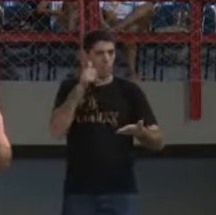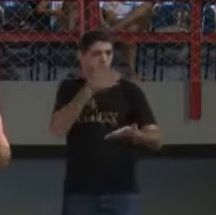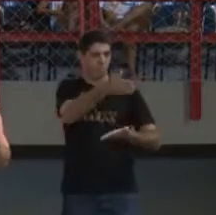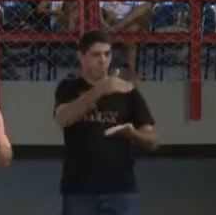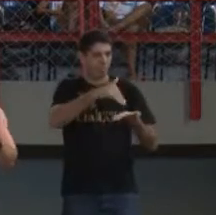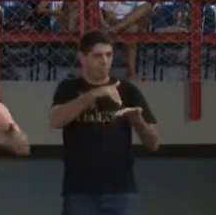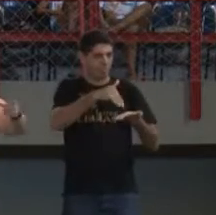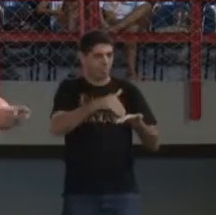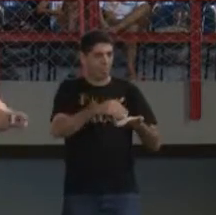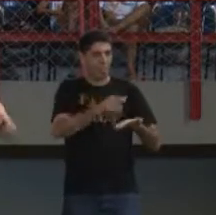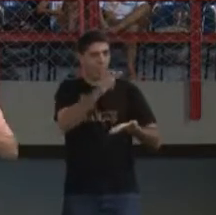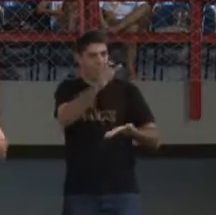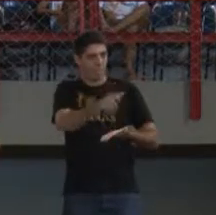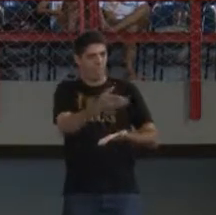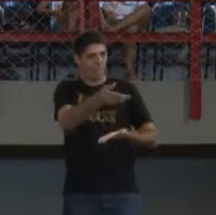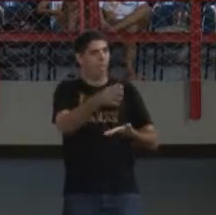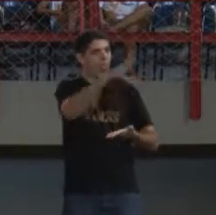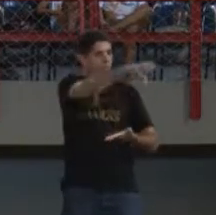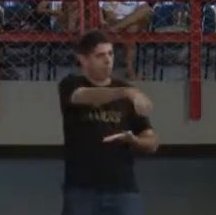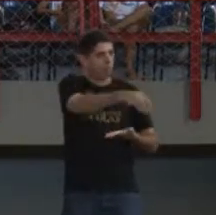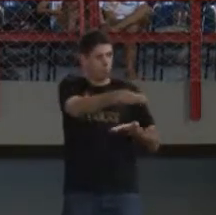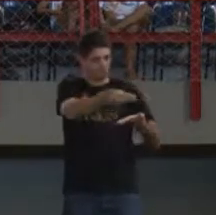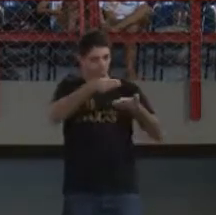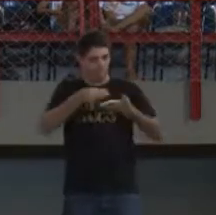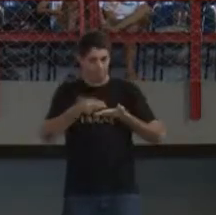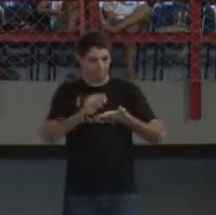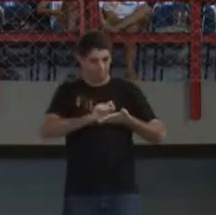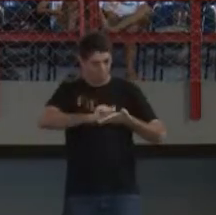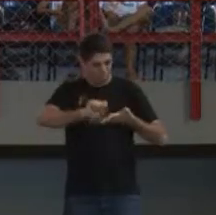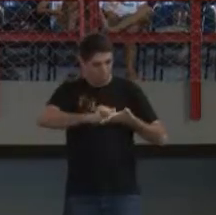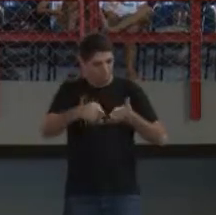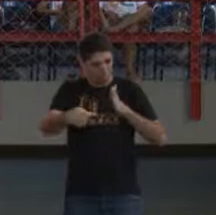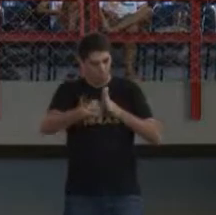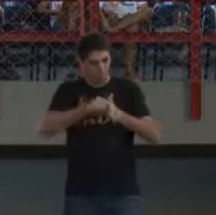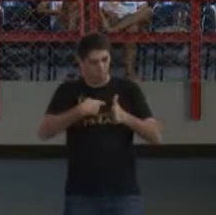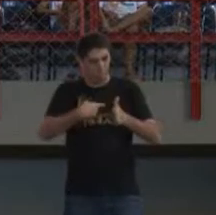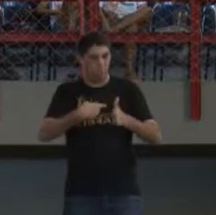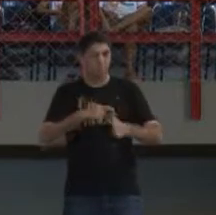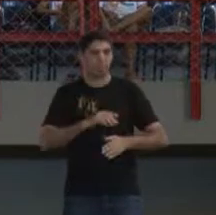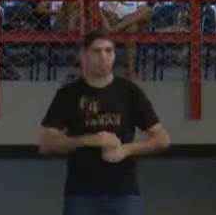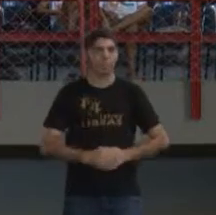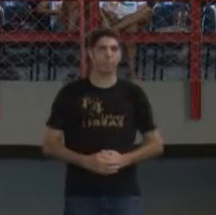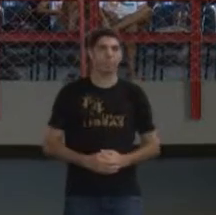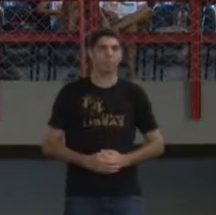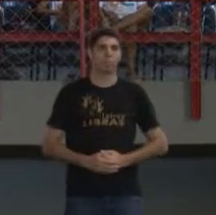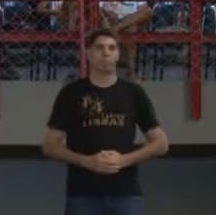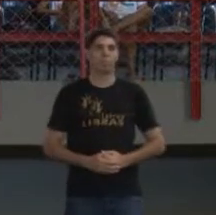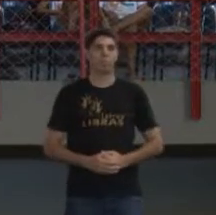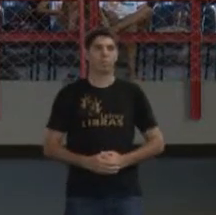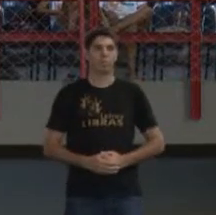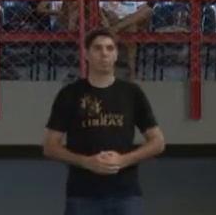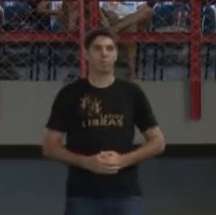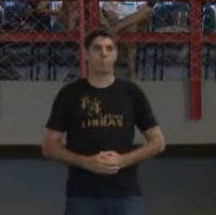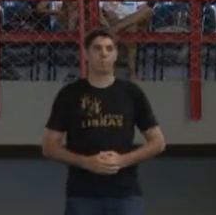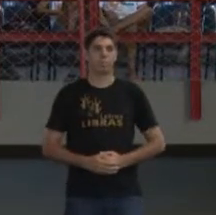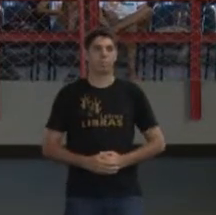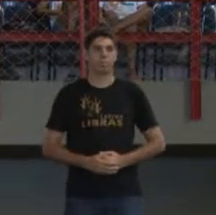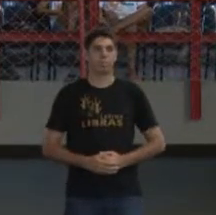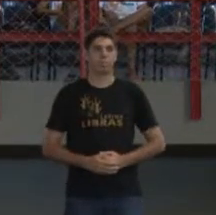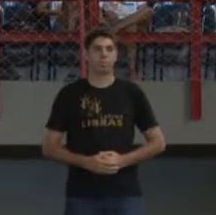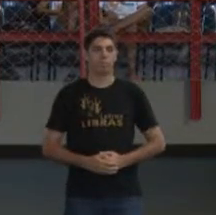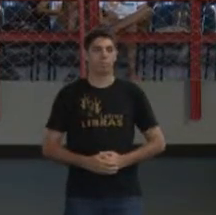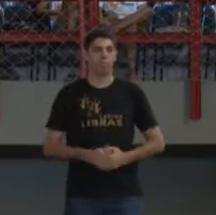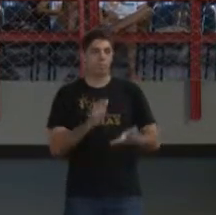nossa Ellen Ganzaroli, tá certo? Ela vem deixar aqui no palco, tá certo? Tá chegando já o papel. Pronto, aí ó.